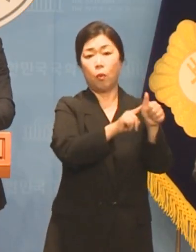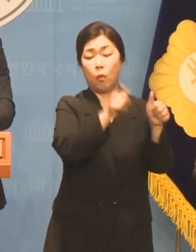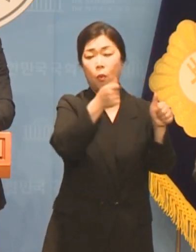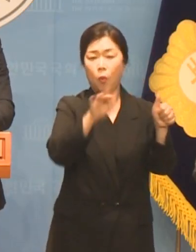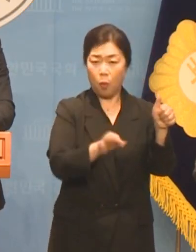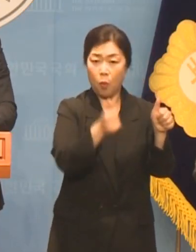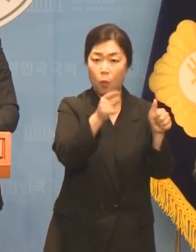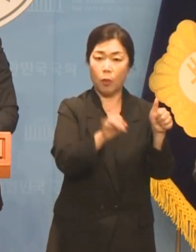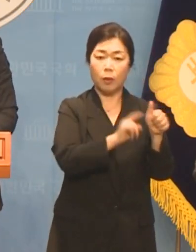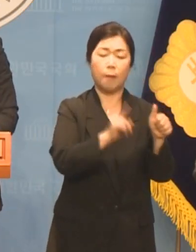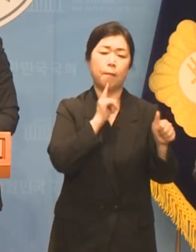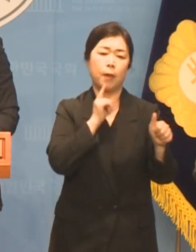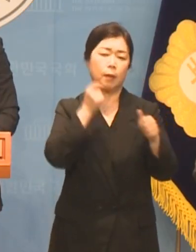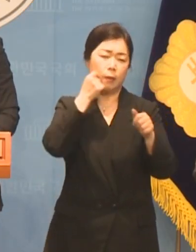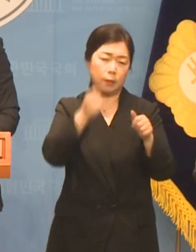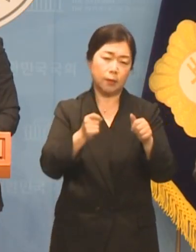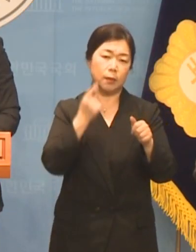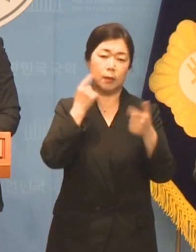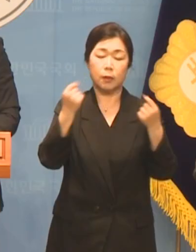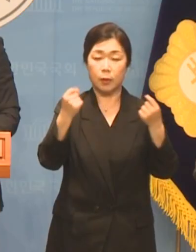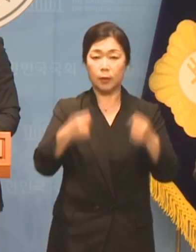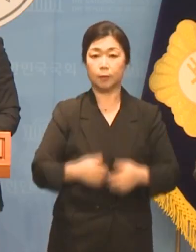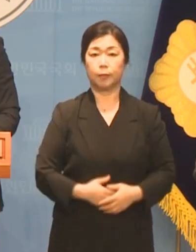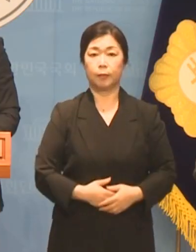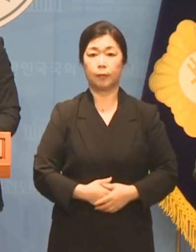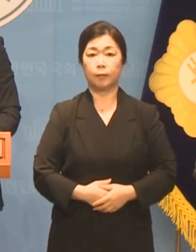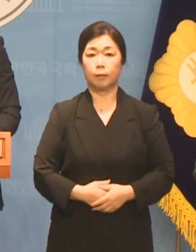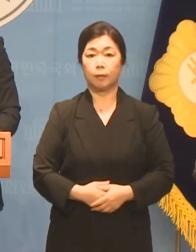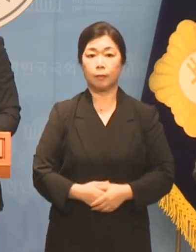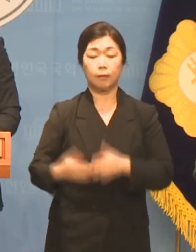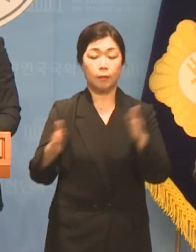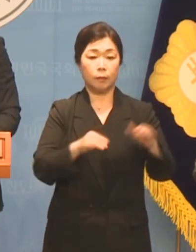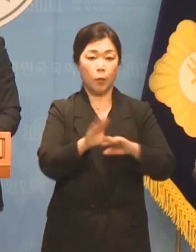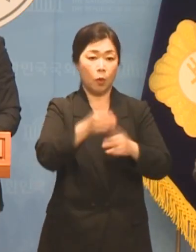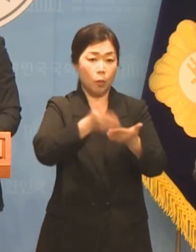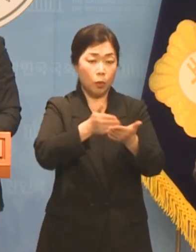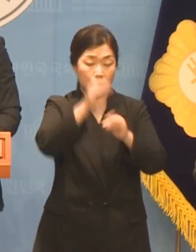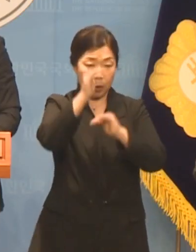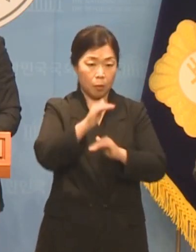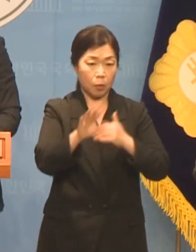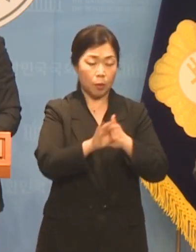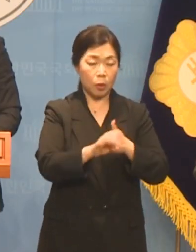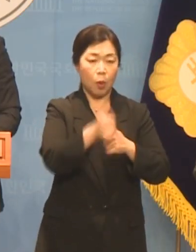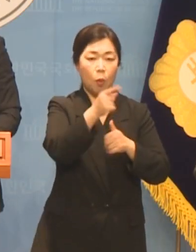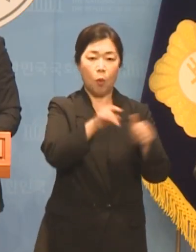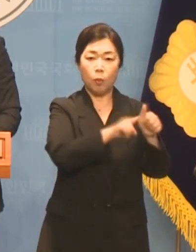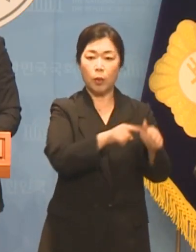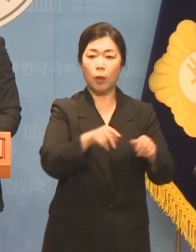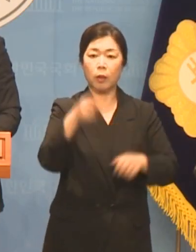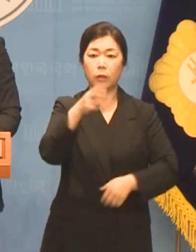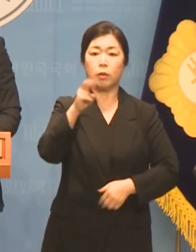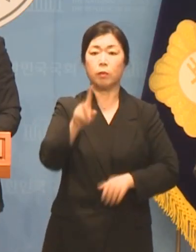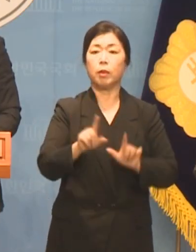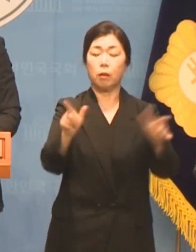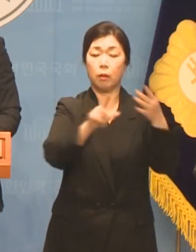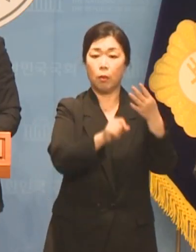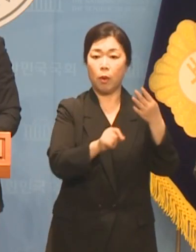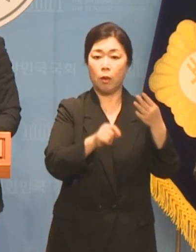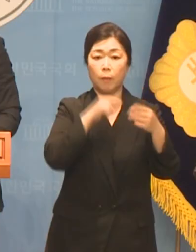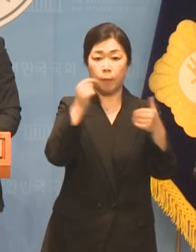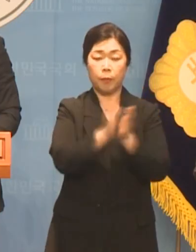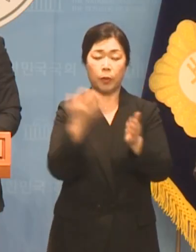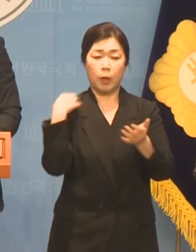때문에 이 부분에서 해당 부분은 거짓말이라고 볼 수 있습니다. 언론 보도에 따르면 홍준표 후보가 2021년 4월 국민의힘